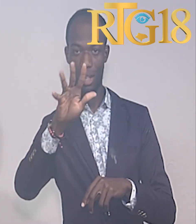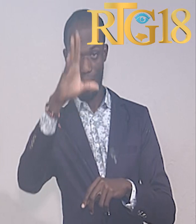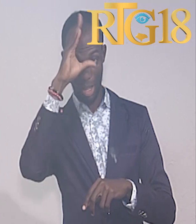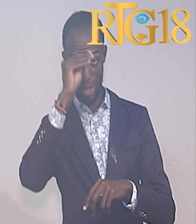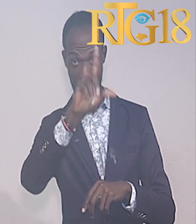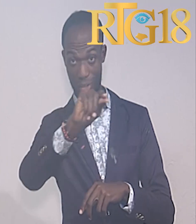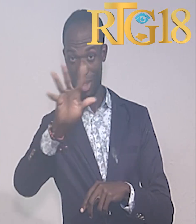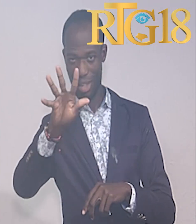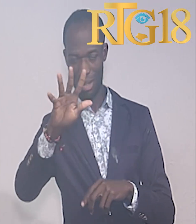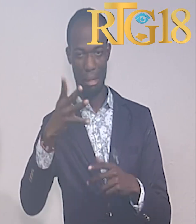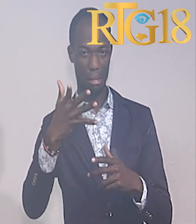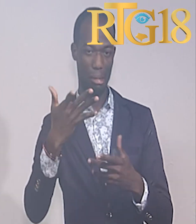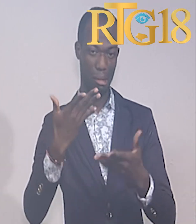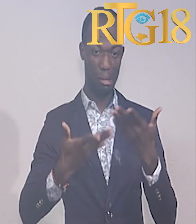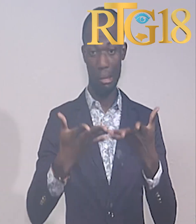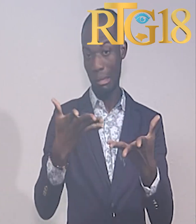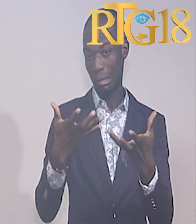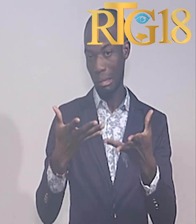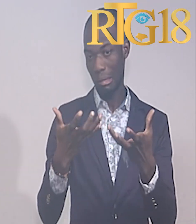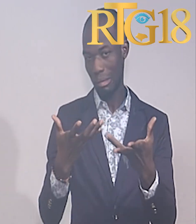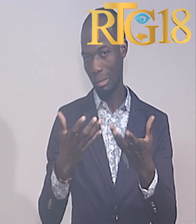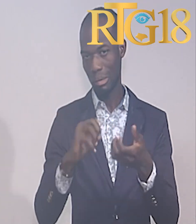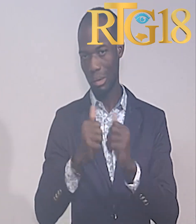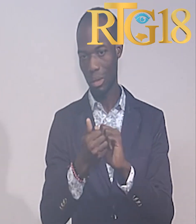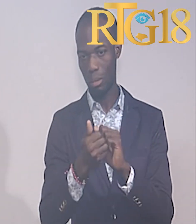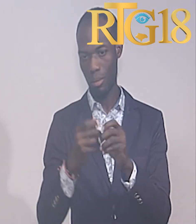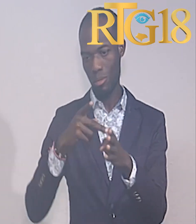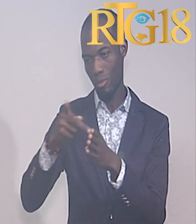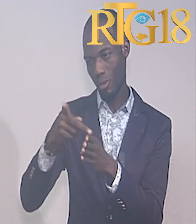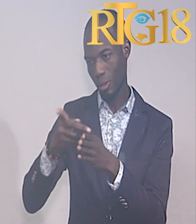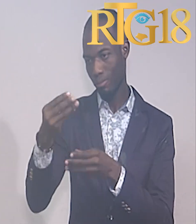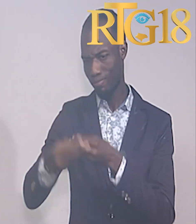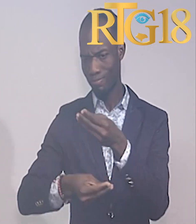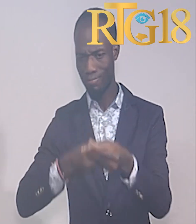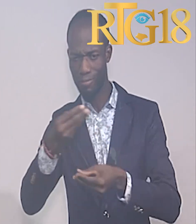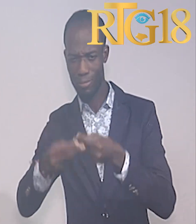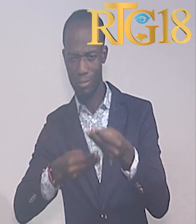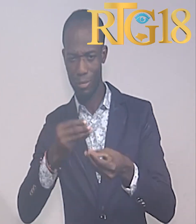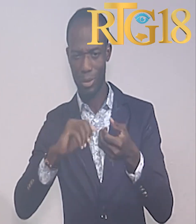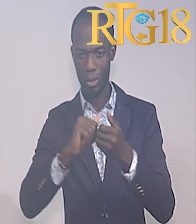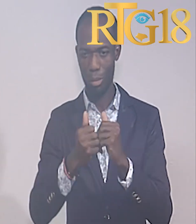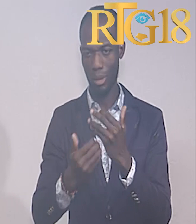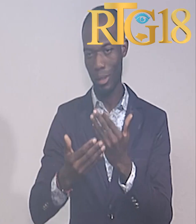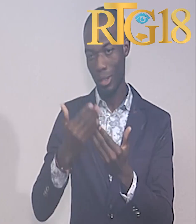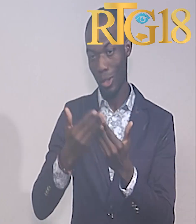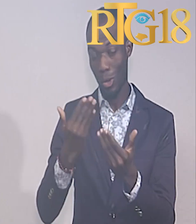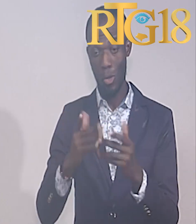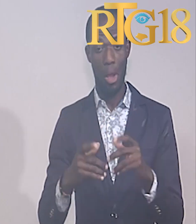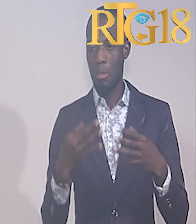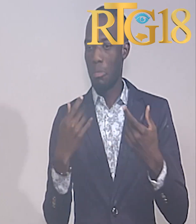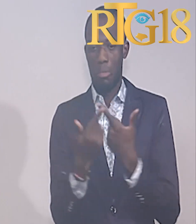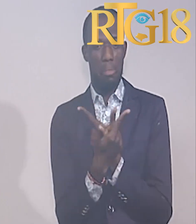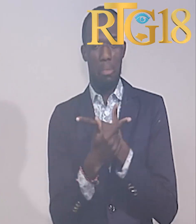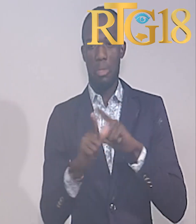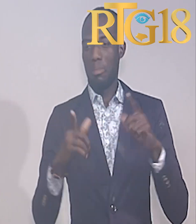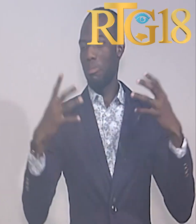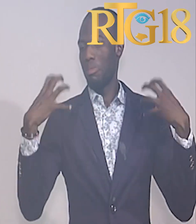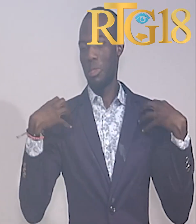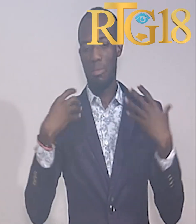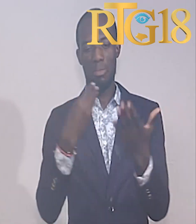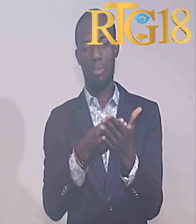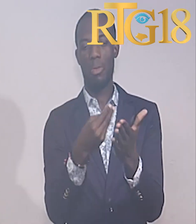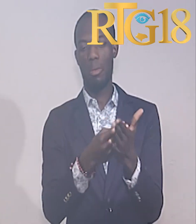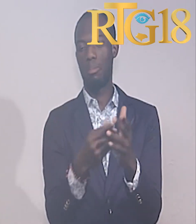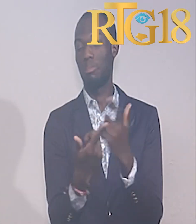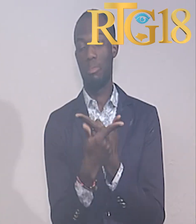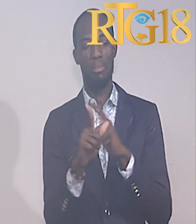pour l'égalité des sexes. Nous voulons les doter d'un métier manuel pouvant faciliter leur autonomisation financière.